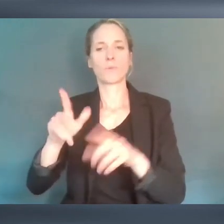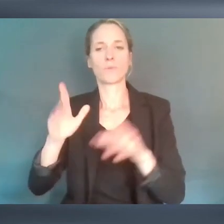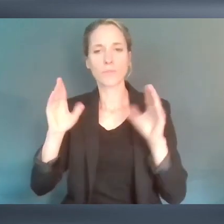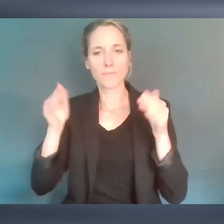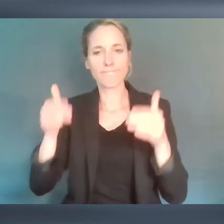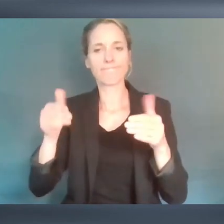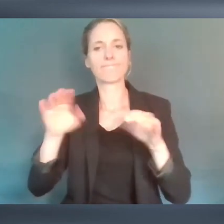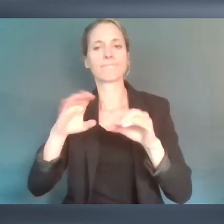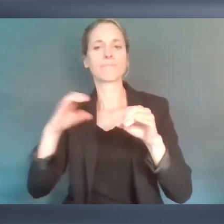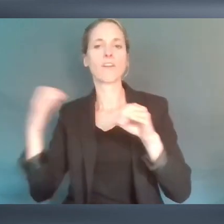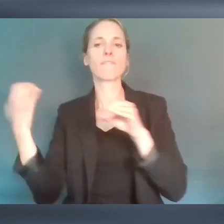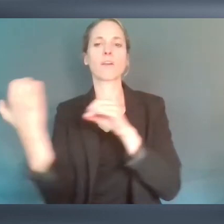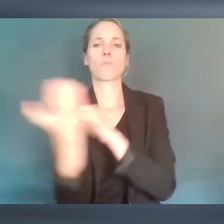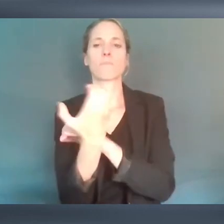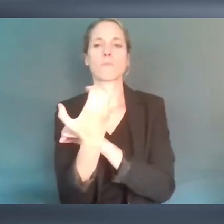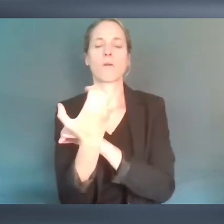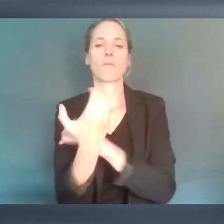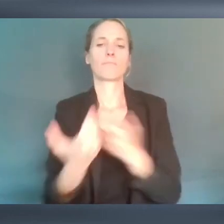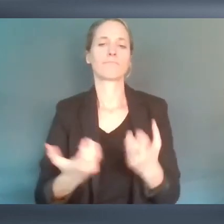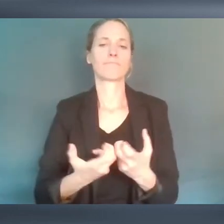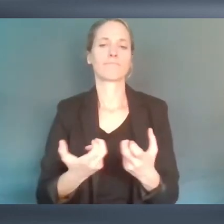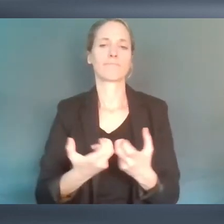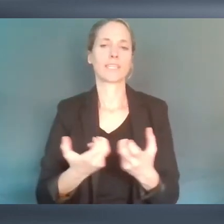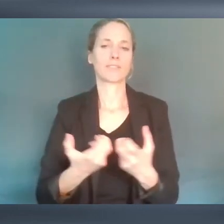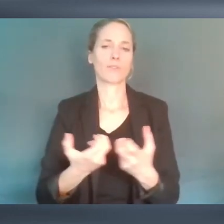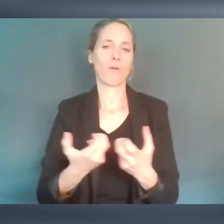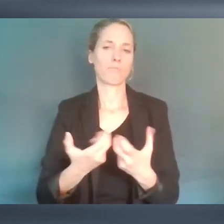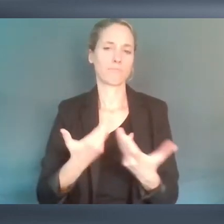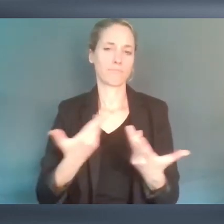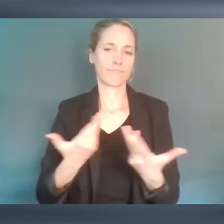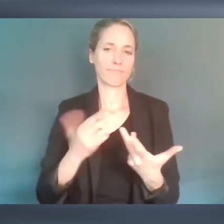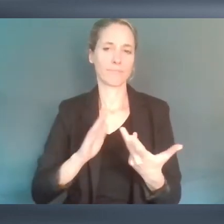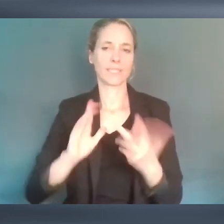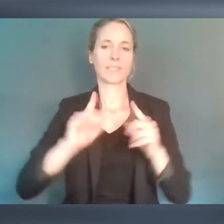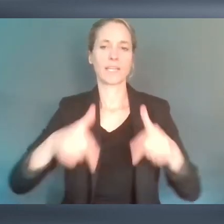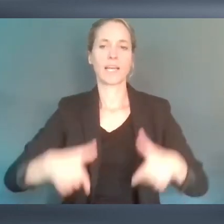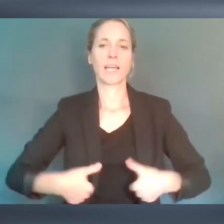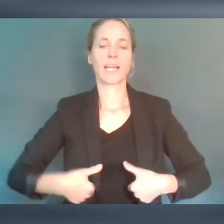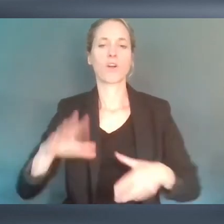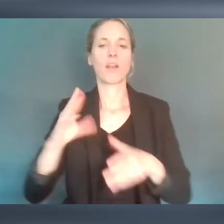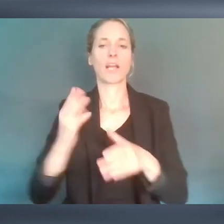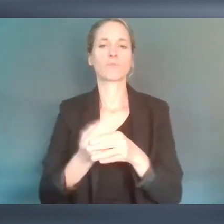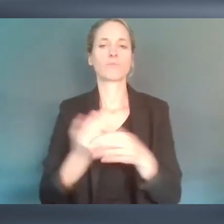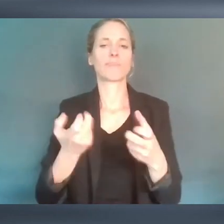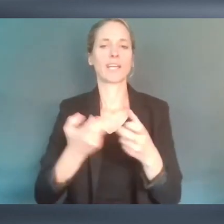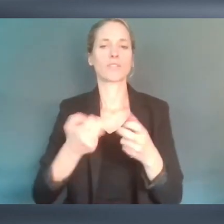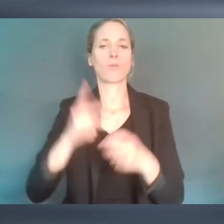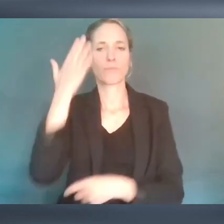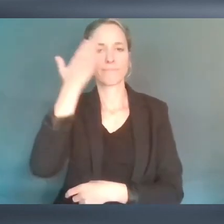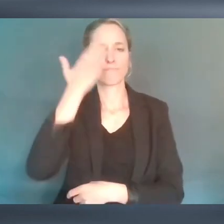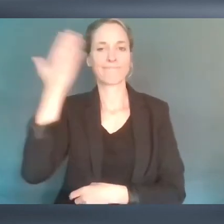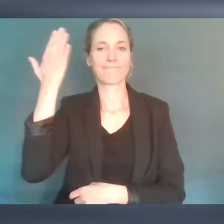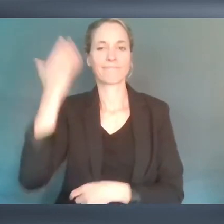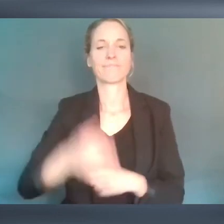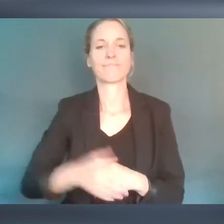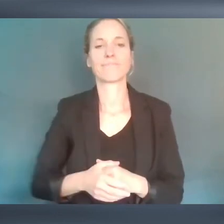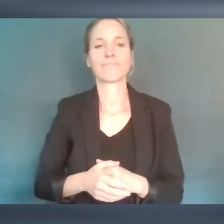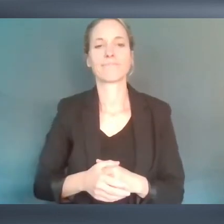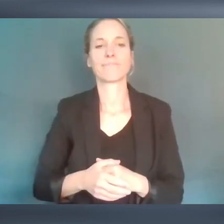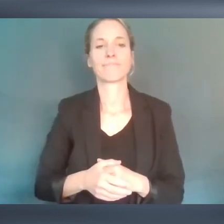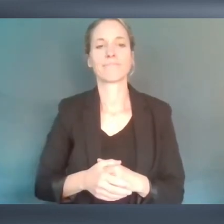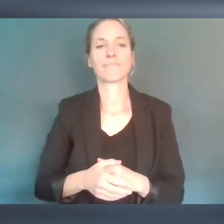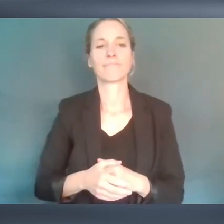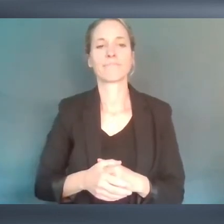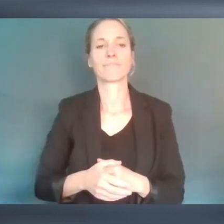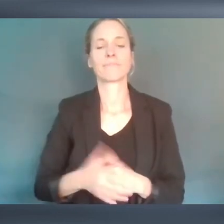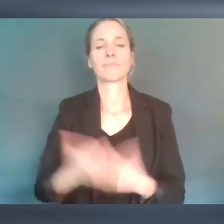Évidemment, l'exemple le plus connu, c'est celui de l'école inclusive. c'est ne pas exclure d'emblée, c'est ne pas